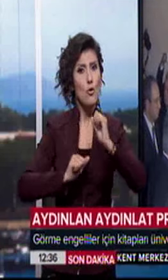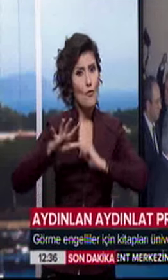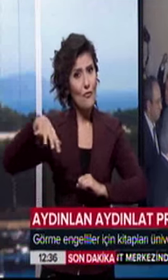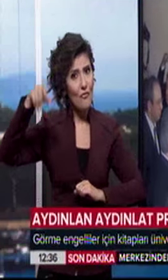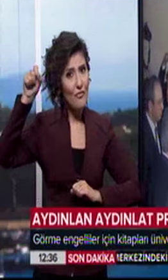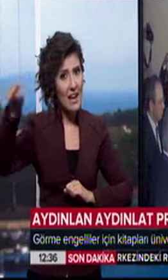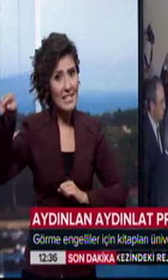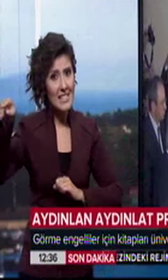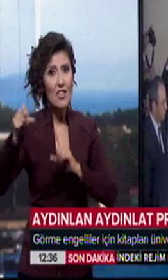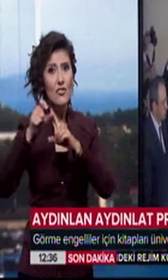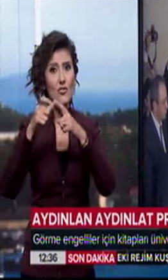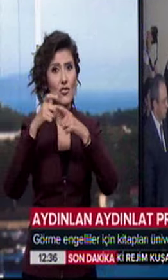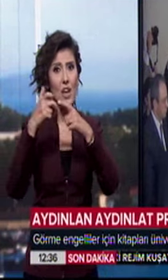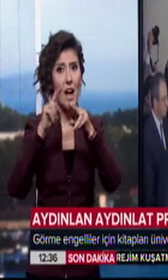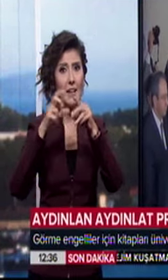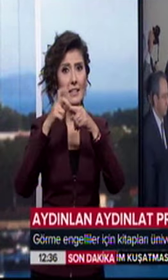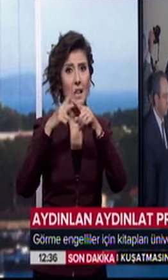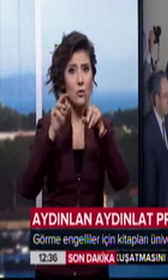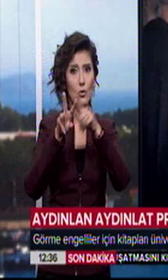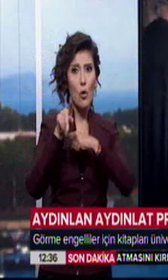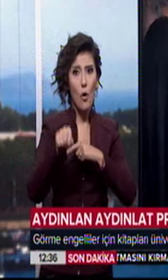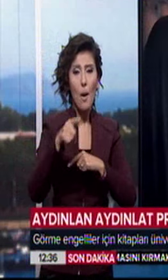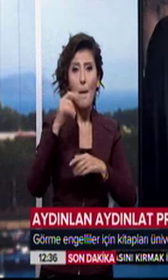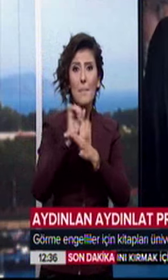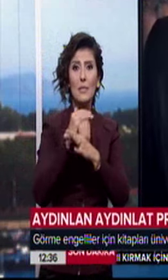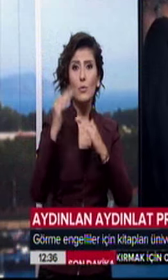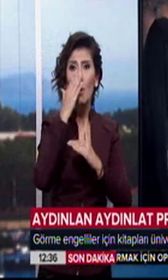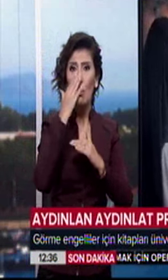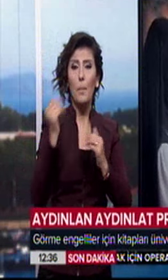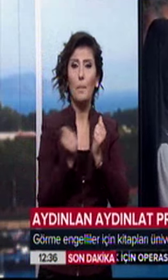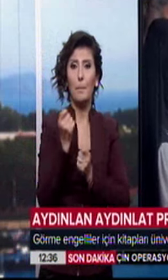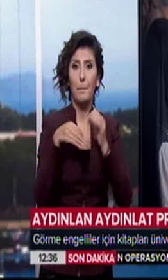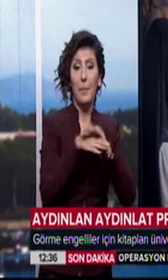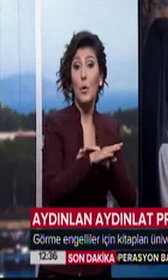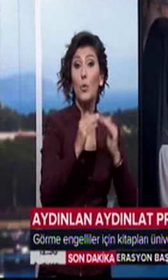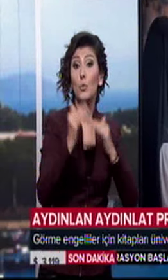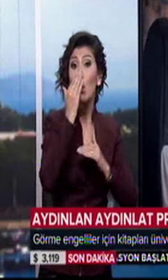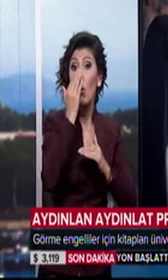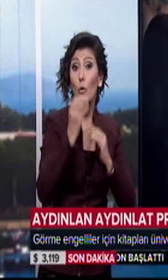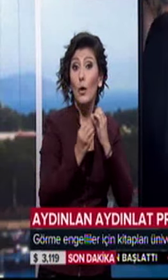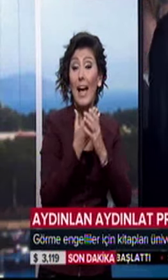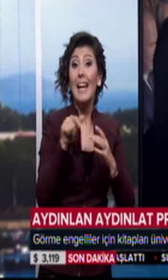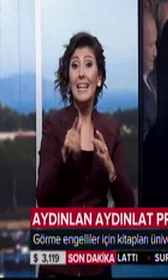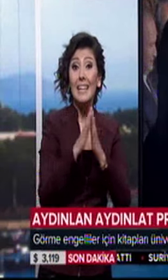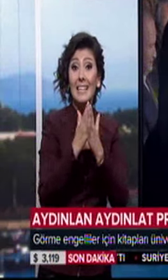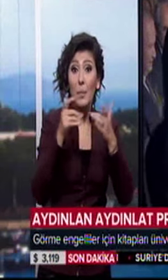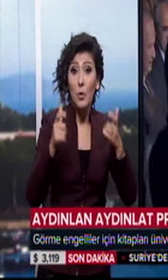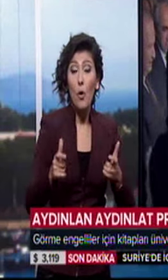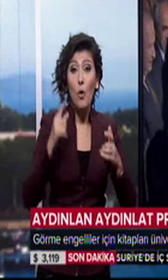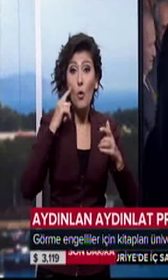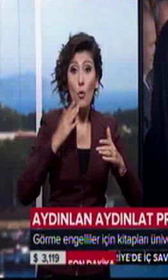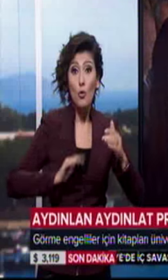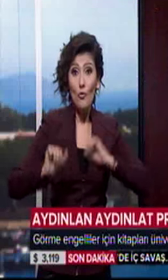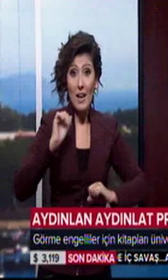Meslek Yüksekokulu ile işbirliğiyle hayata geçirildi. Yüksekokulda kurulan elektronik kitap stüdyosunda üniversite öğrencileri görme engelliler için